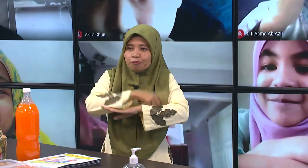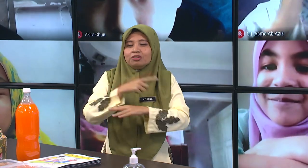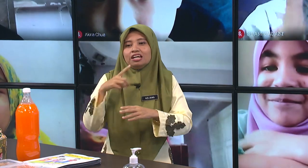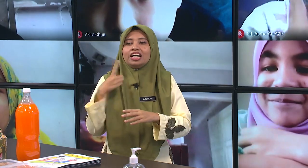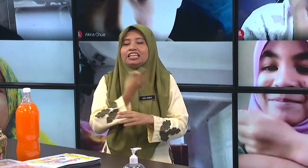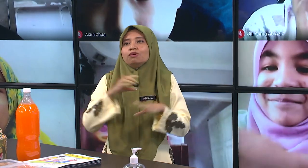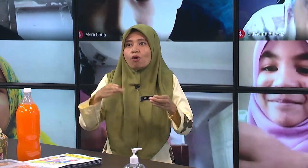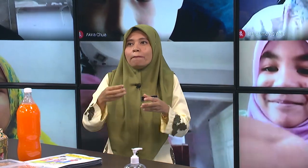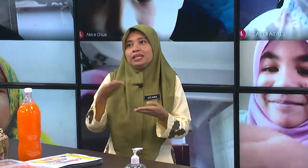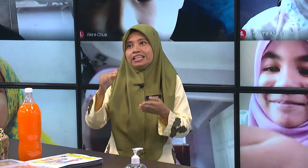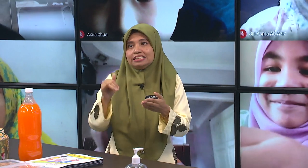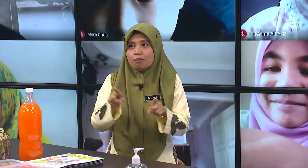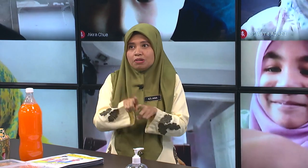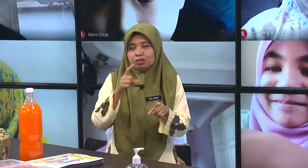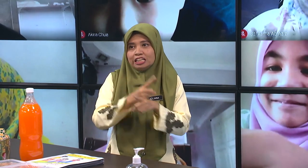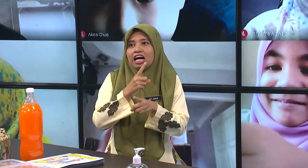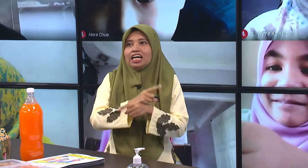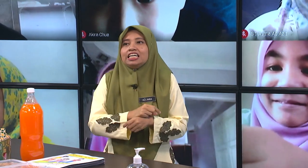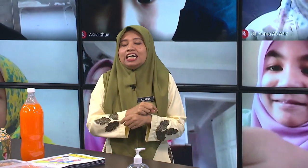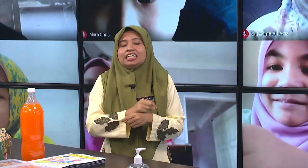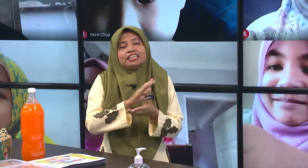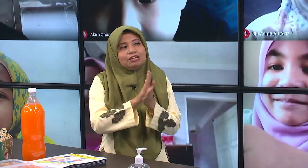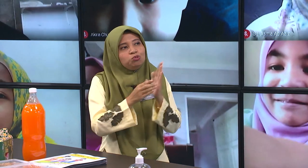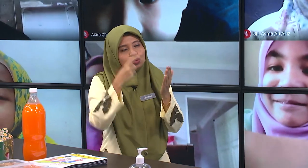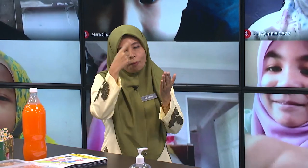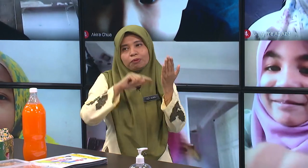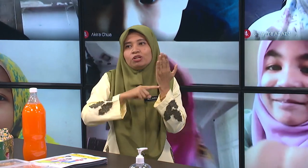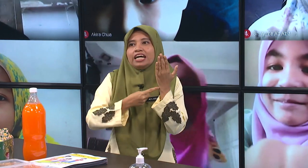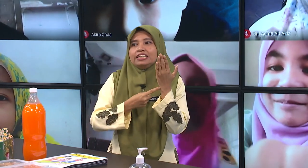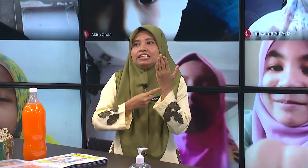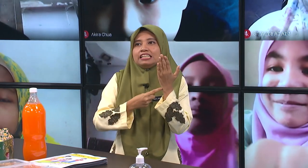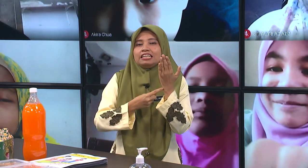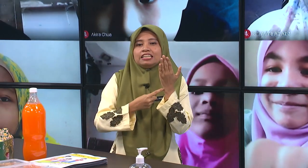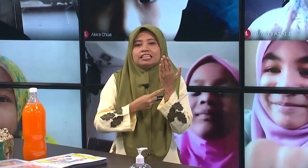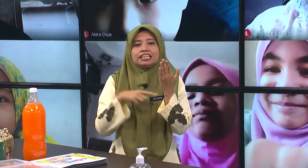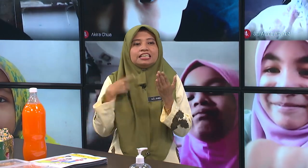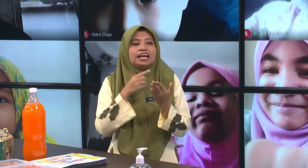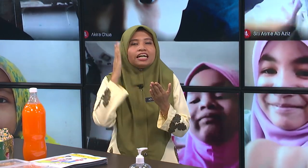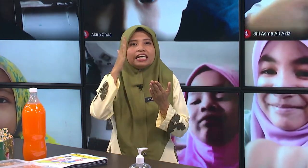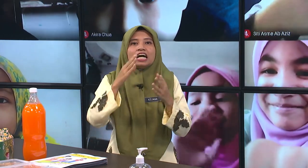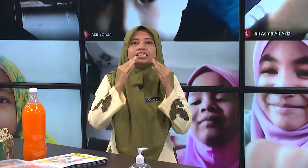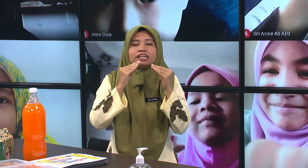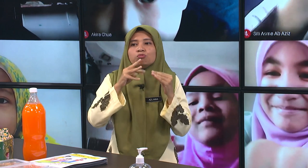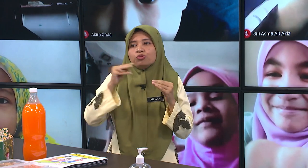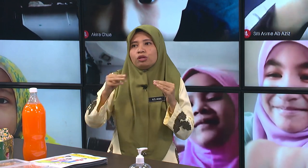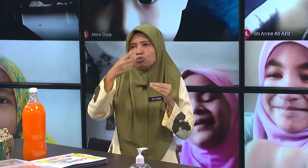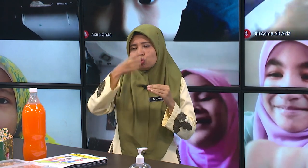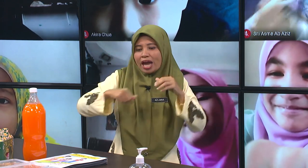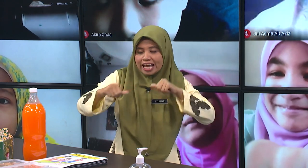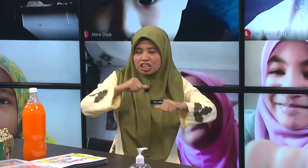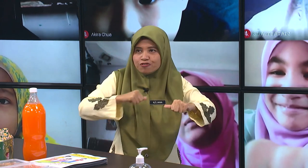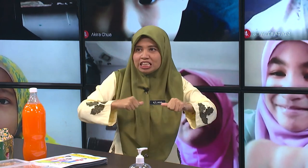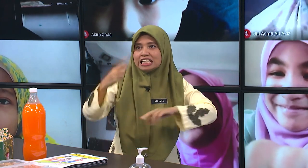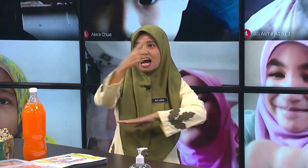tiap-tiap hari pun kita buat benda yang sama, betul tak? Jadi untuk permulaan ni, kita akan ajar murid